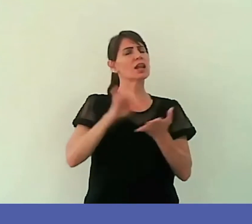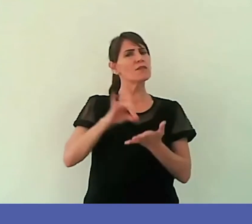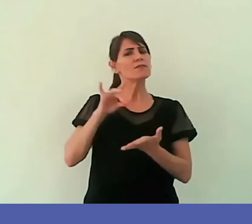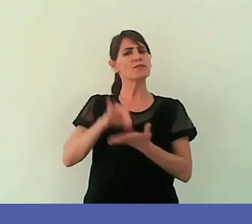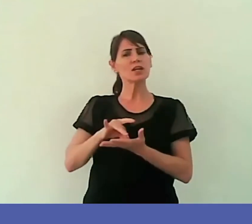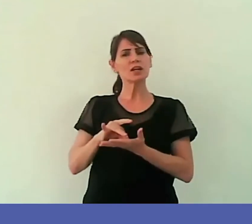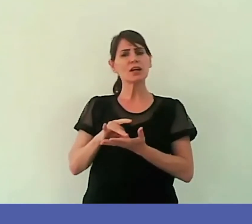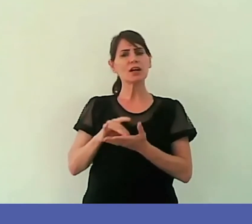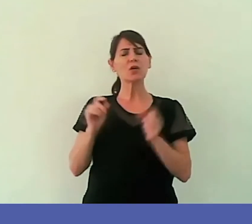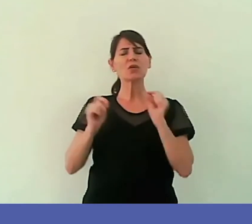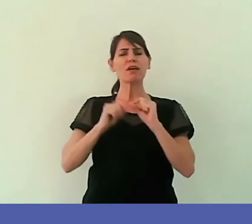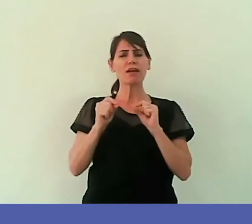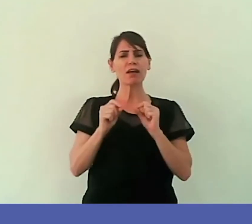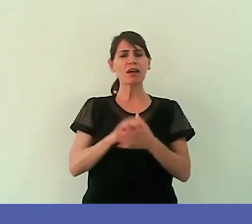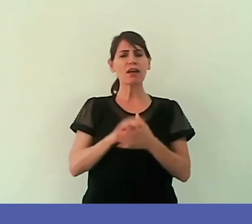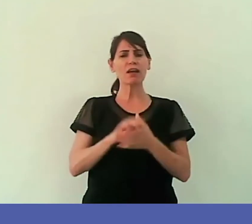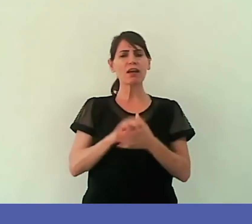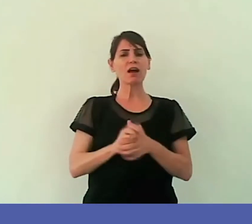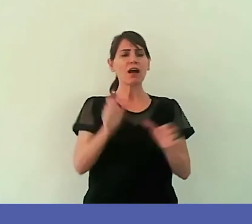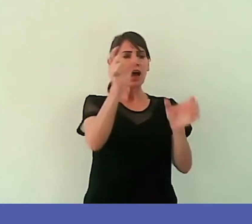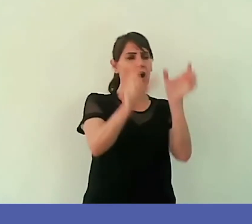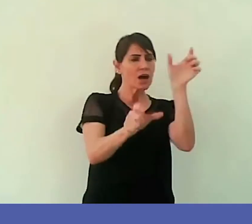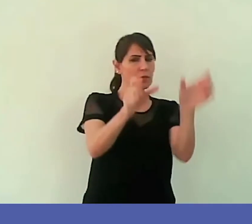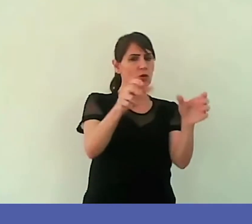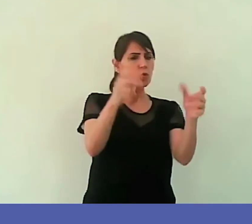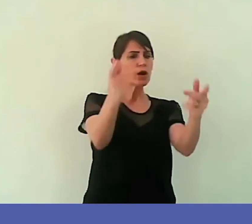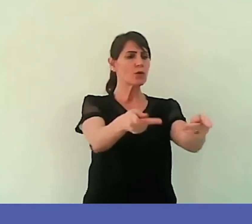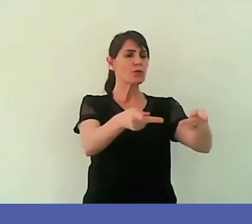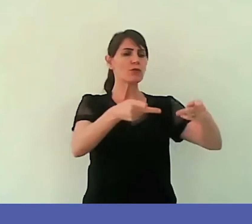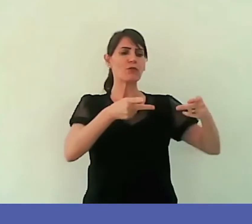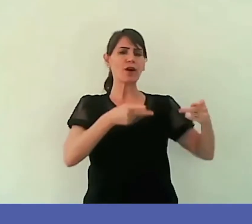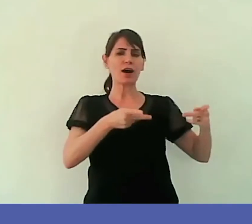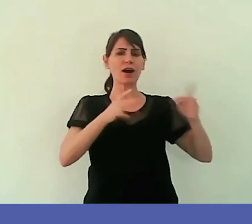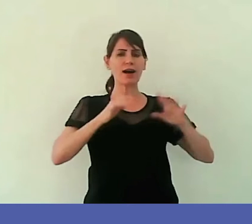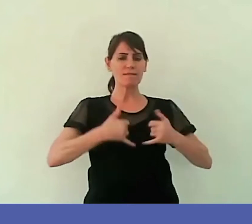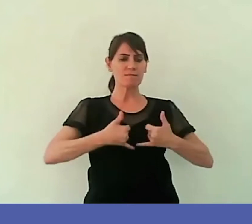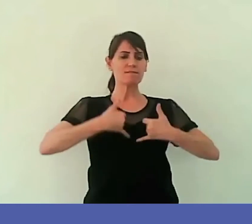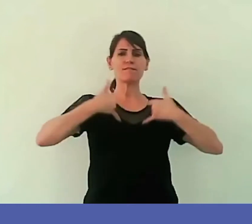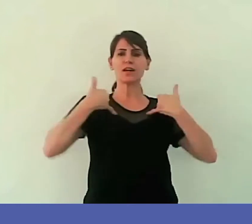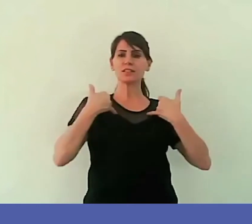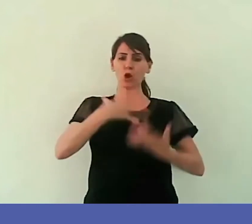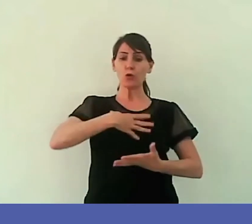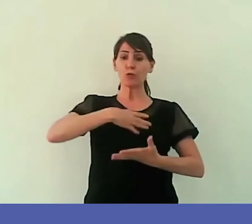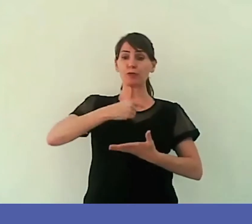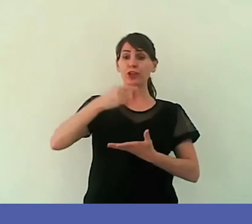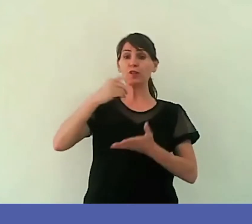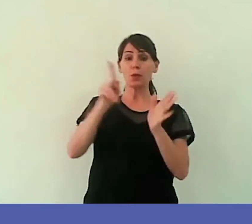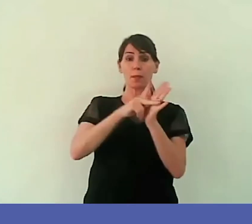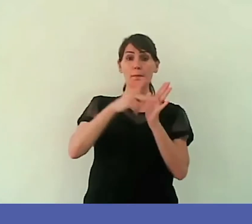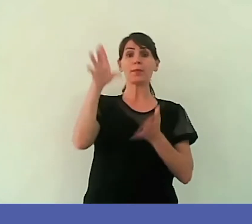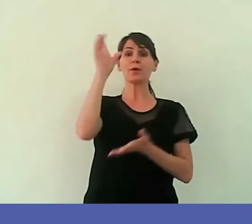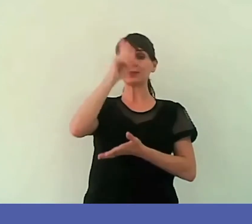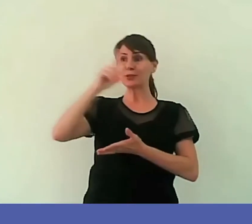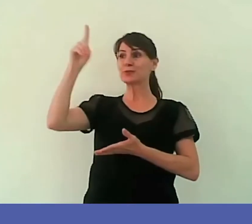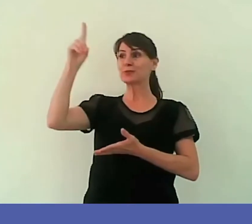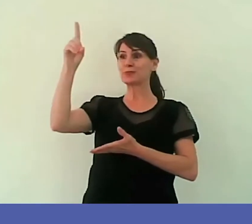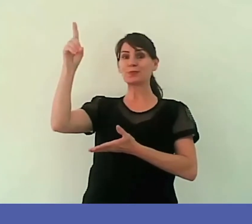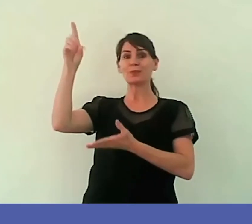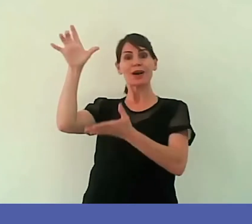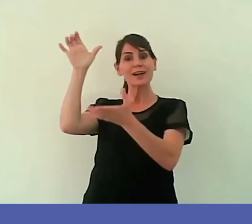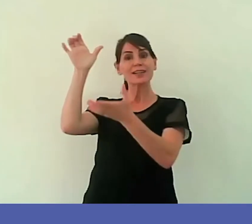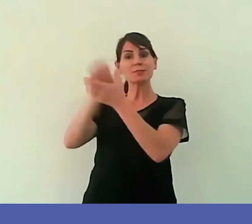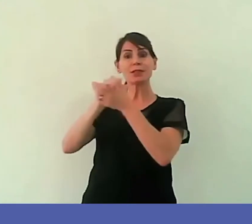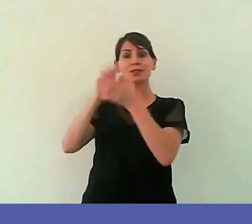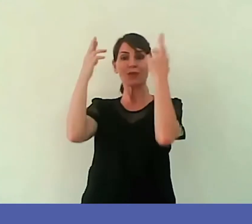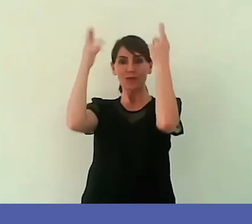do que convidar as pessoas para as bodas do Filho de Deus, para o casamento do Cordeiro, de